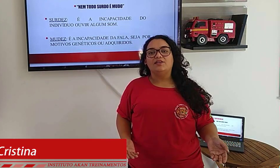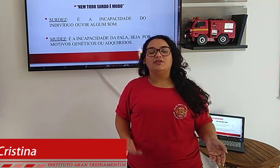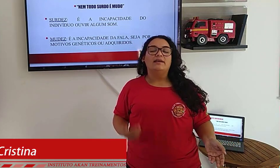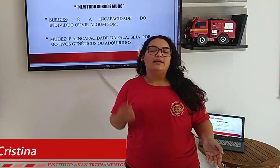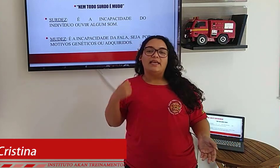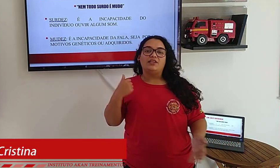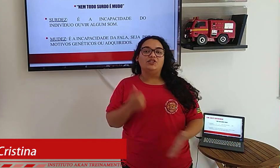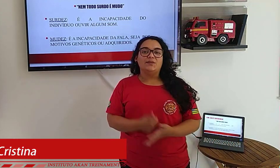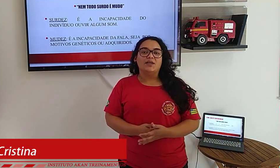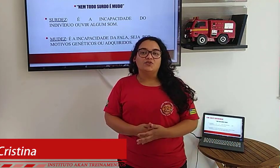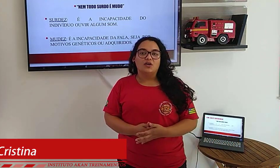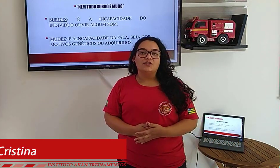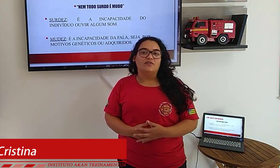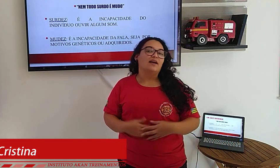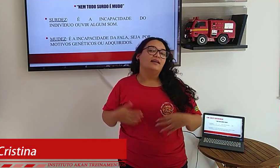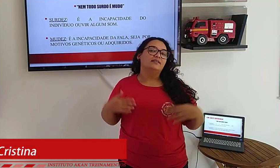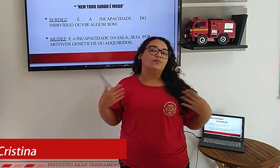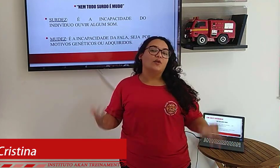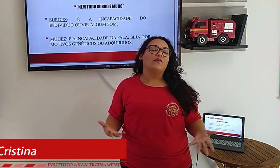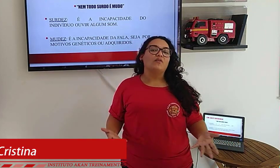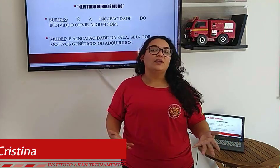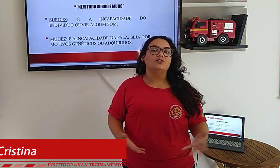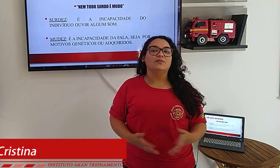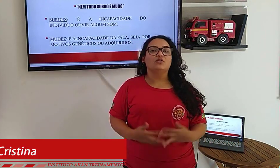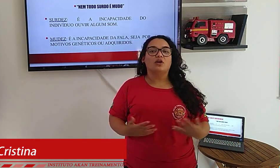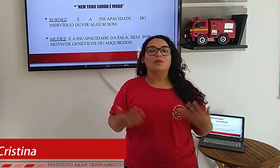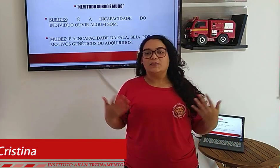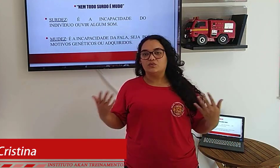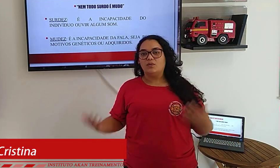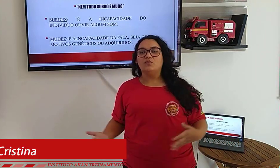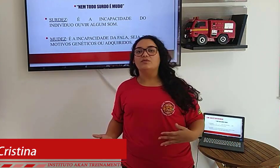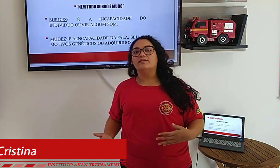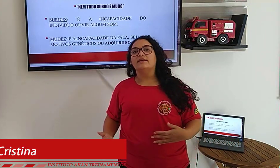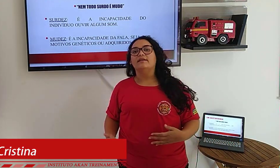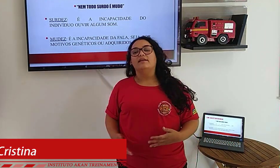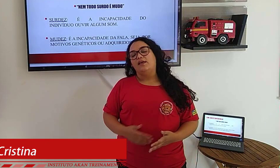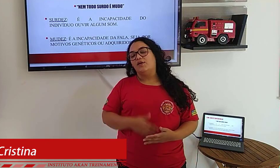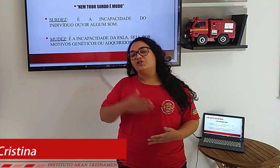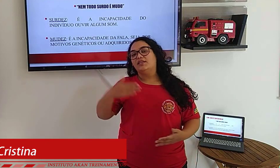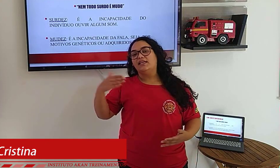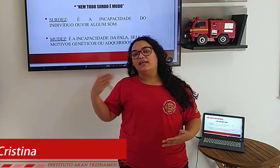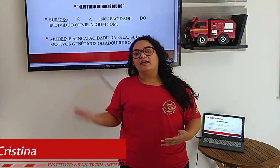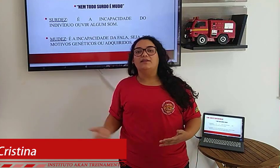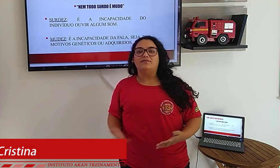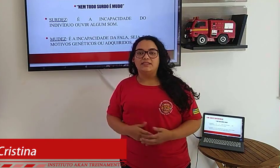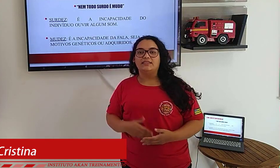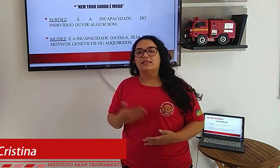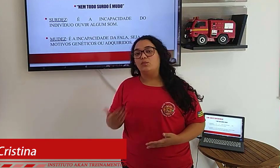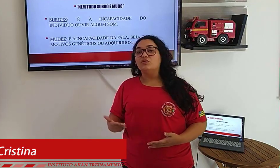e atinge minhas cordas vocais, eu provavelmente me torno uma pessoa muda, né? Eu adquira a deficiência da mudez.